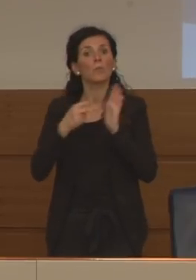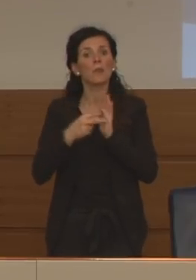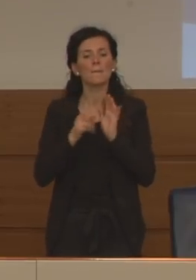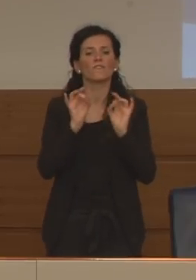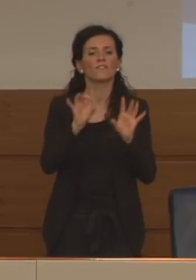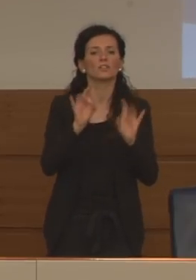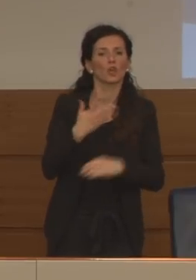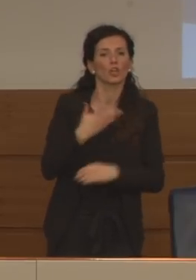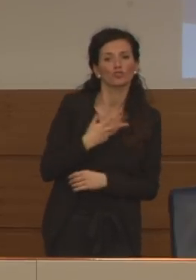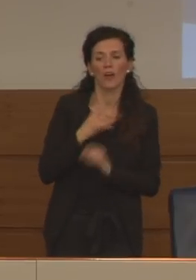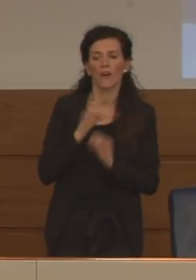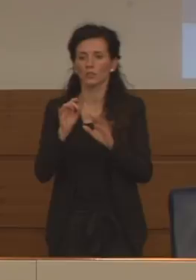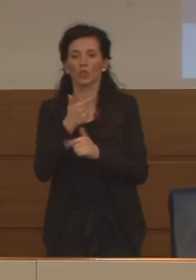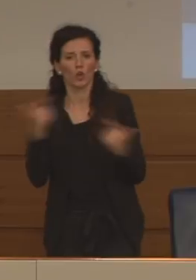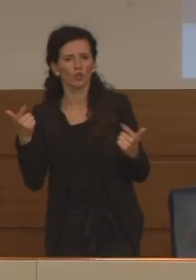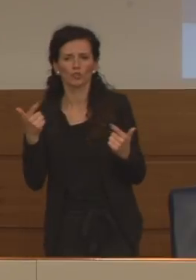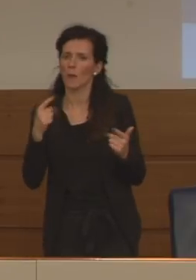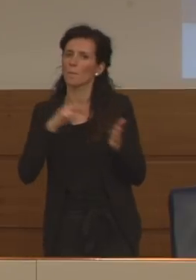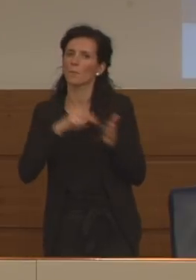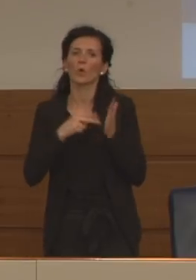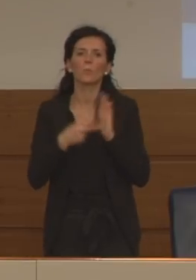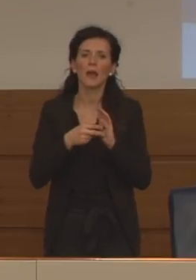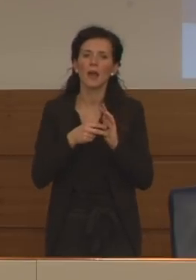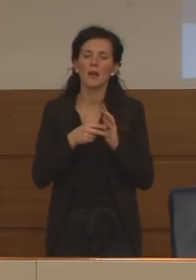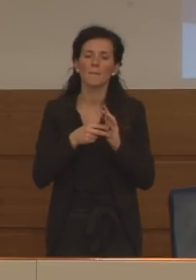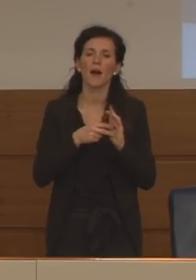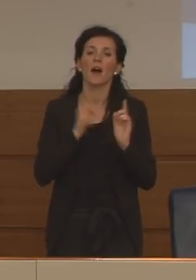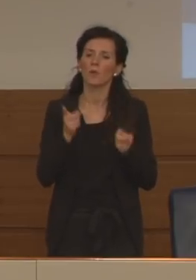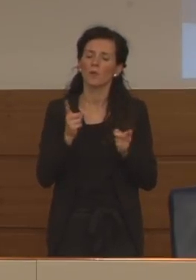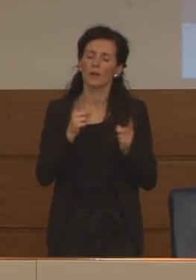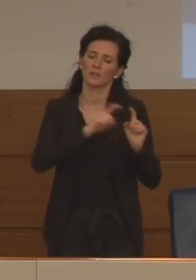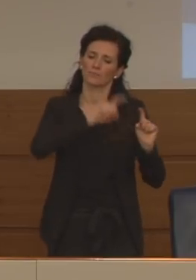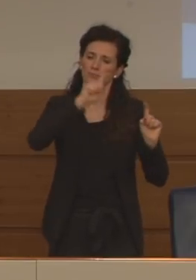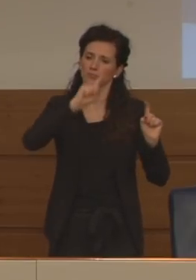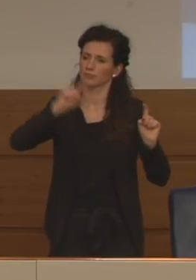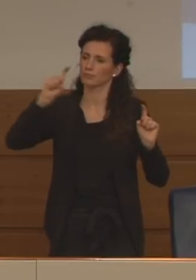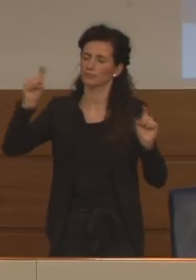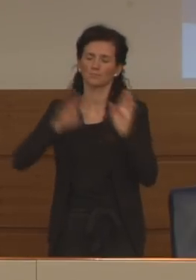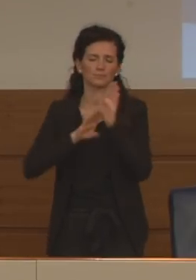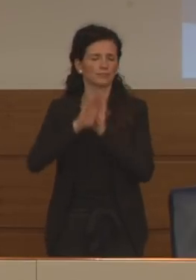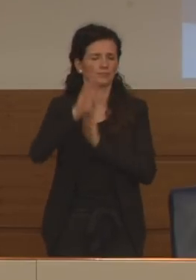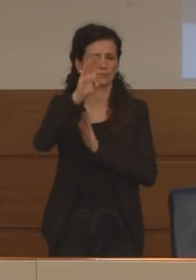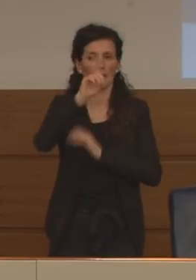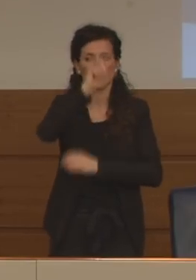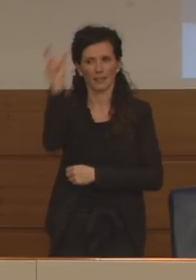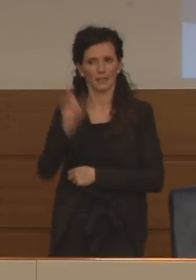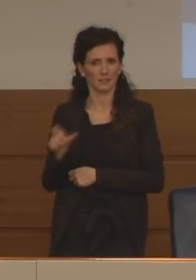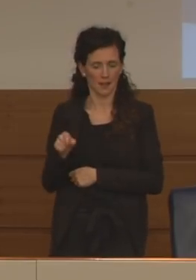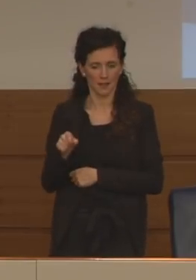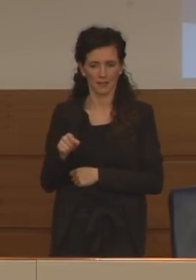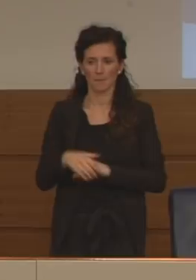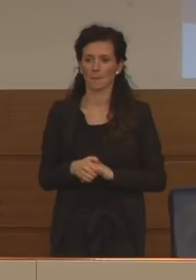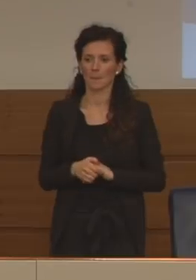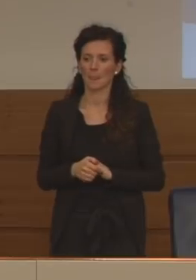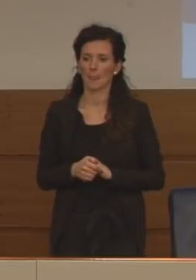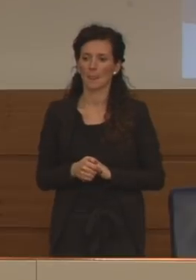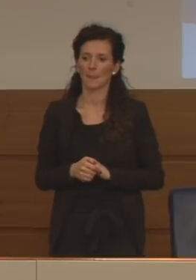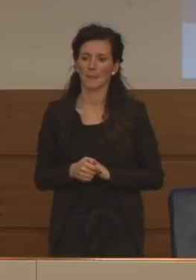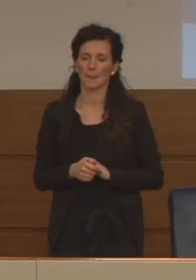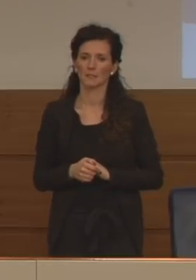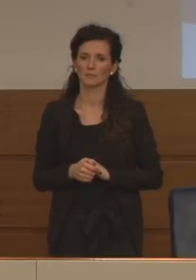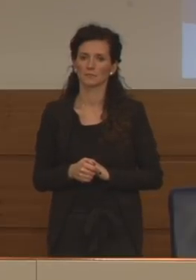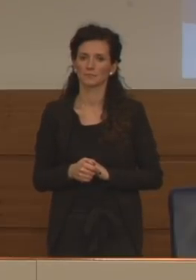problema è quale la curva con cui si diffonde questa infezione in questo momento nella